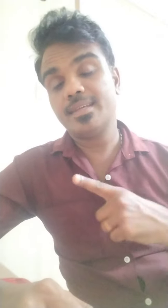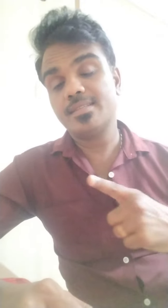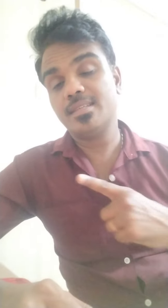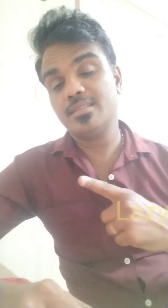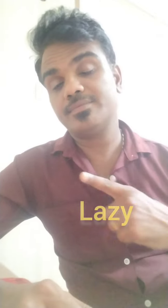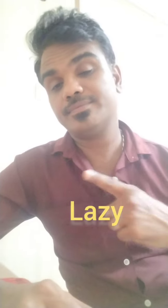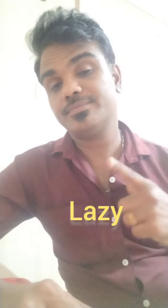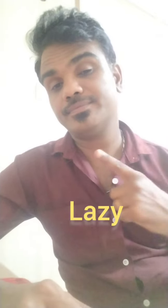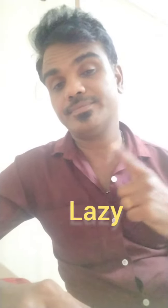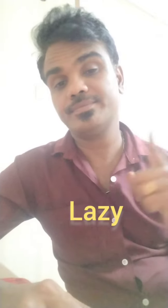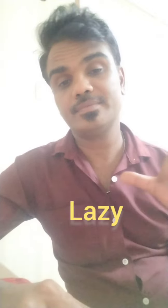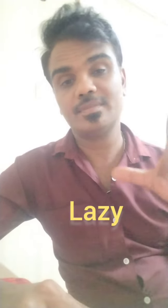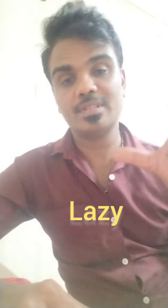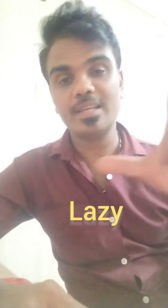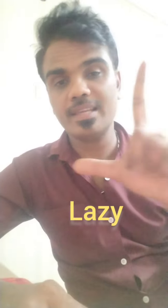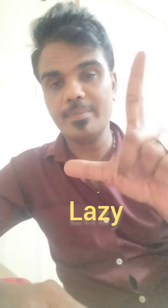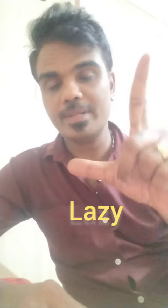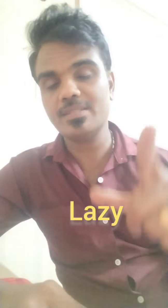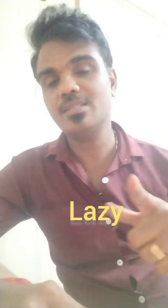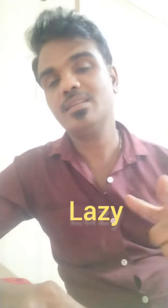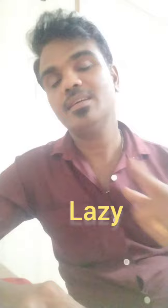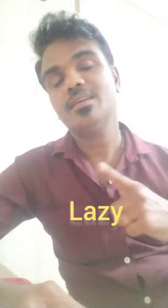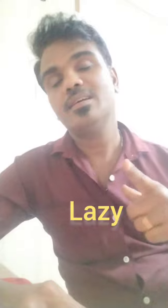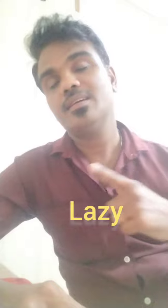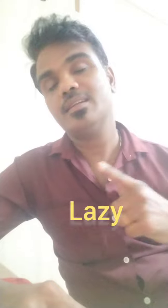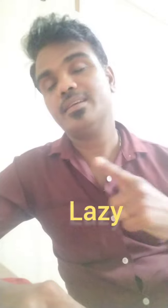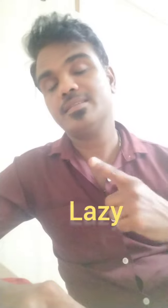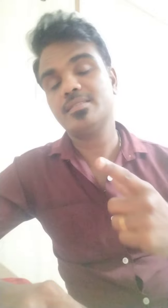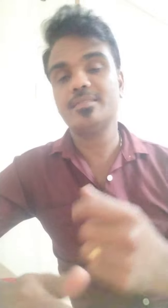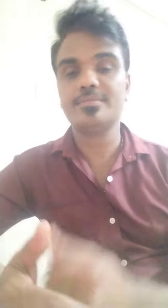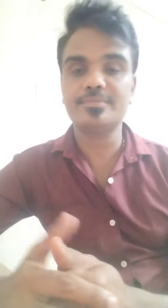லேசி. எல் மாரி வச்சு லேசி,